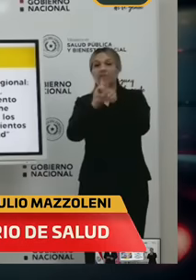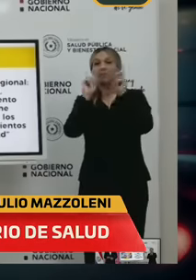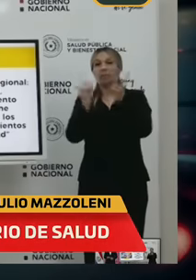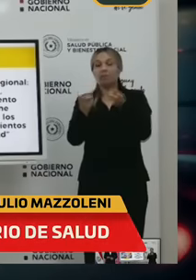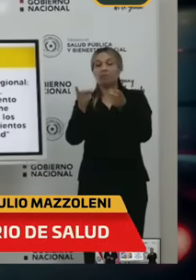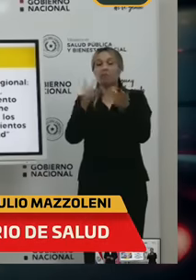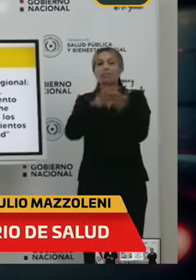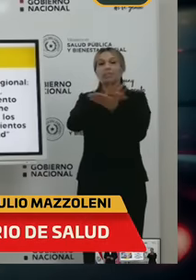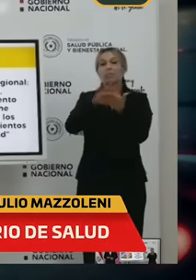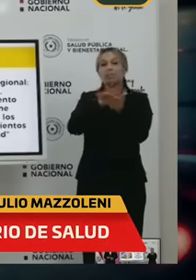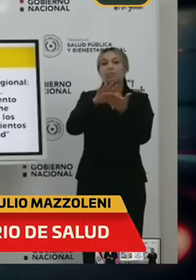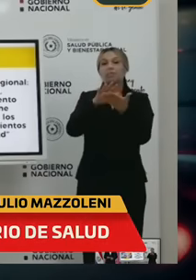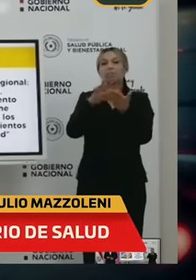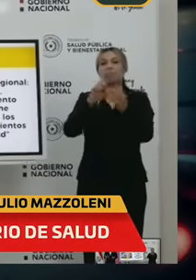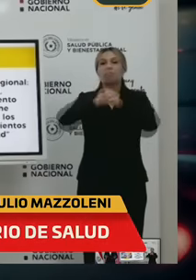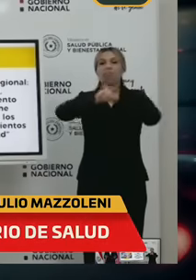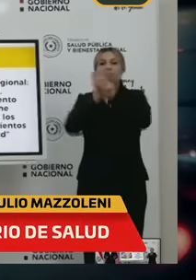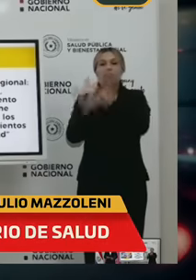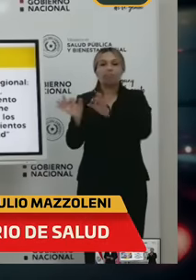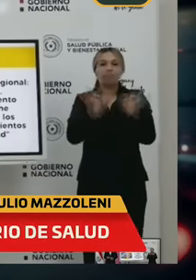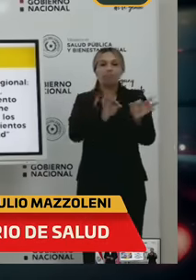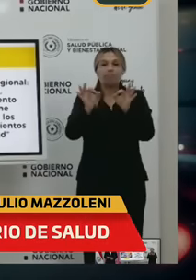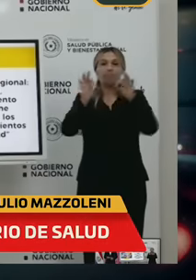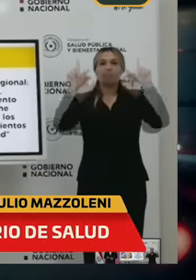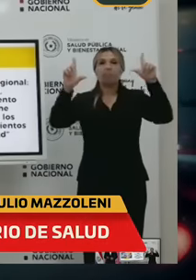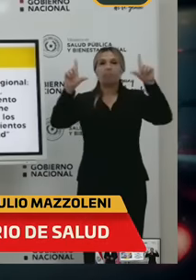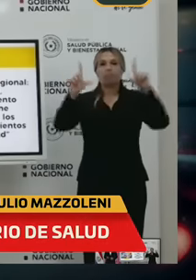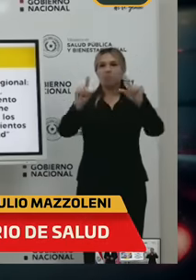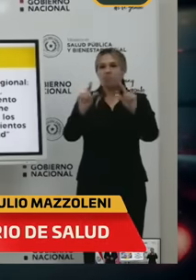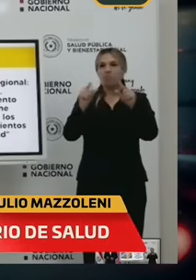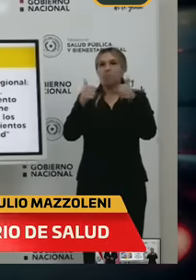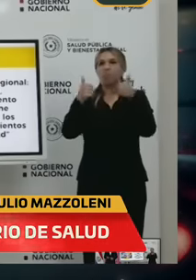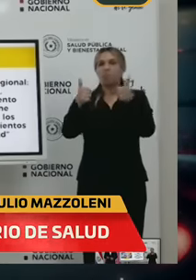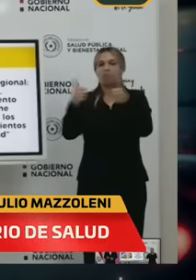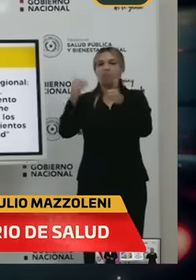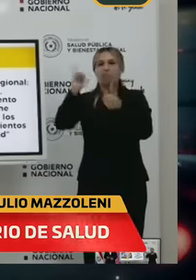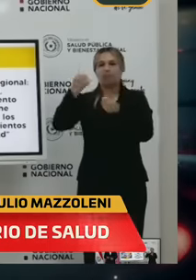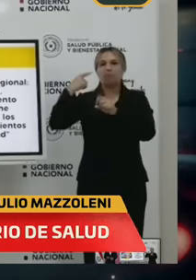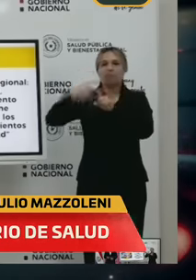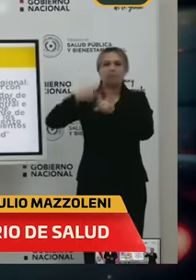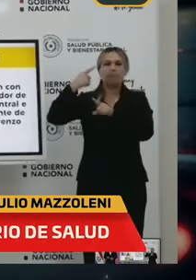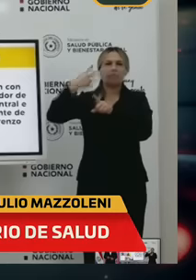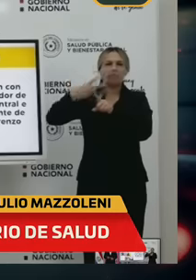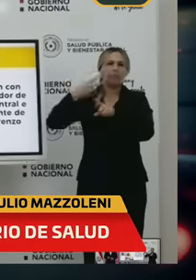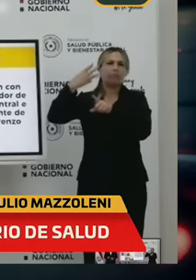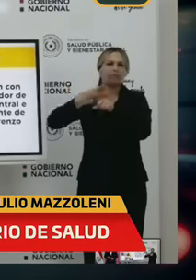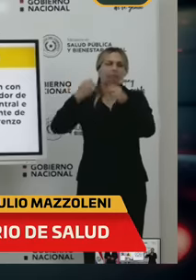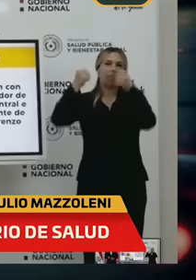densa de la epidemia haya tomado muchos meses en instalarse.